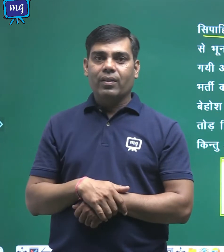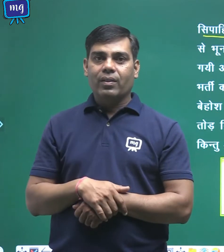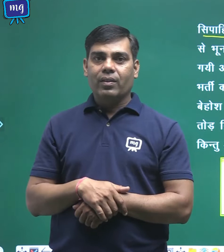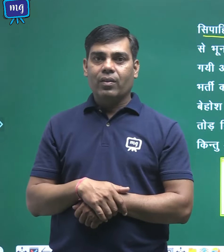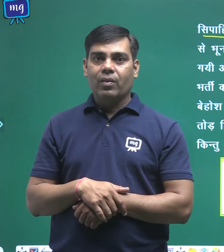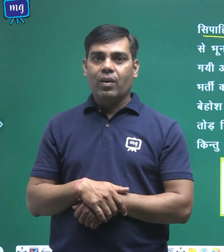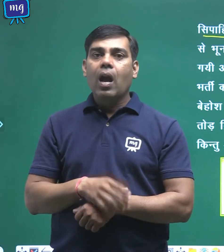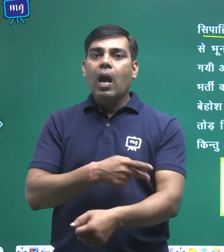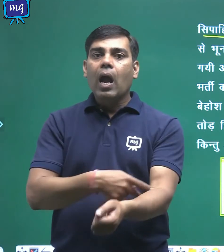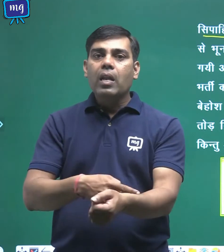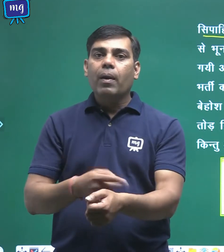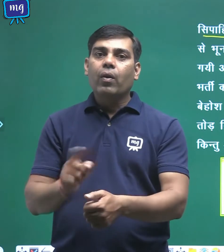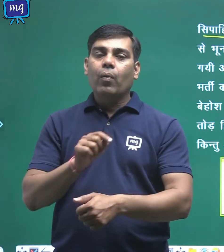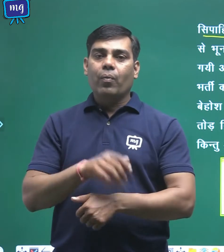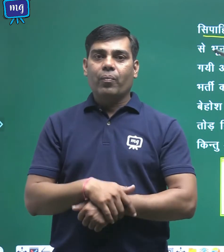कालीबाई को